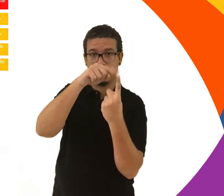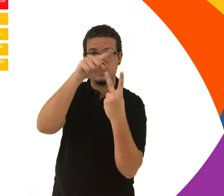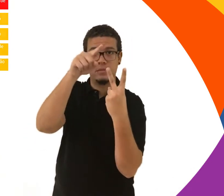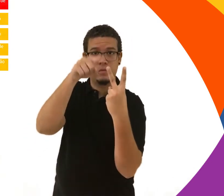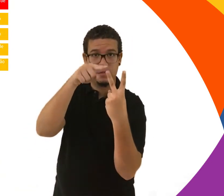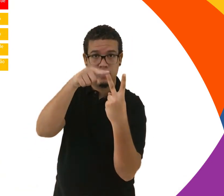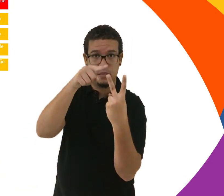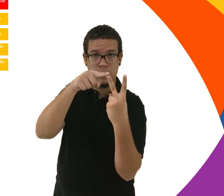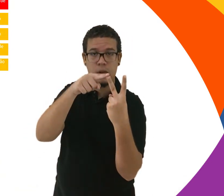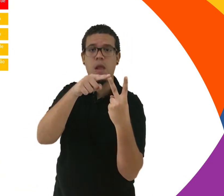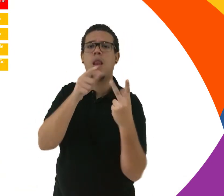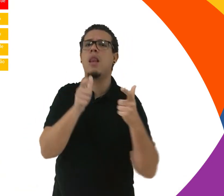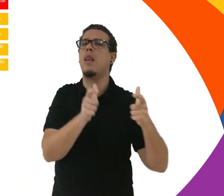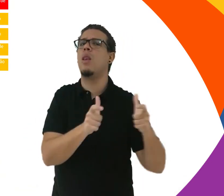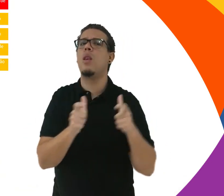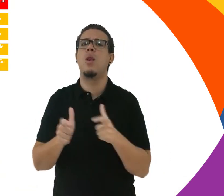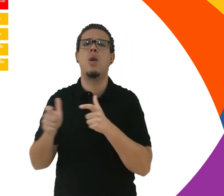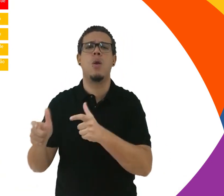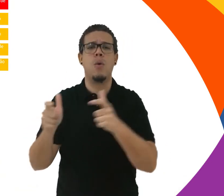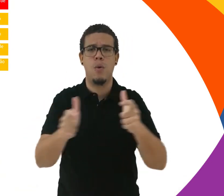língua? Configuração de mão,